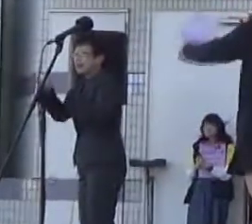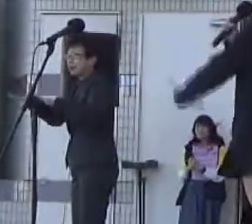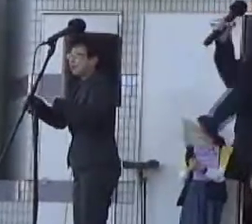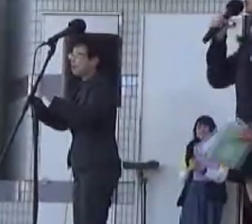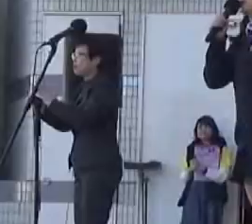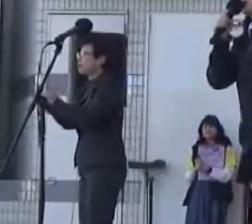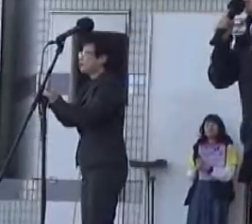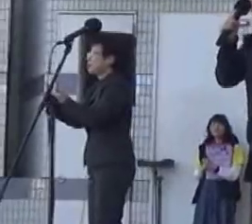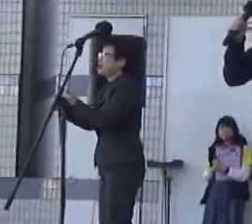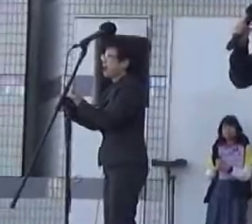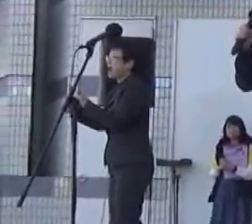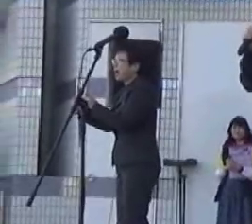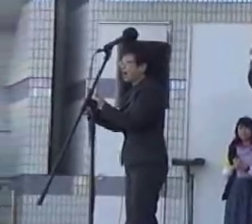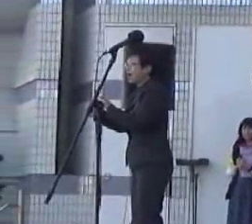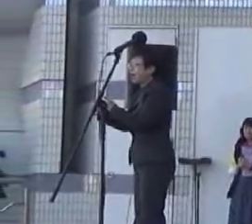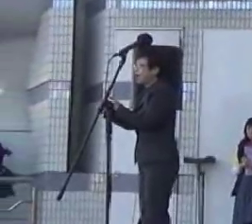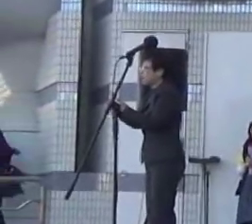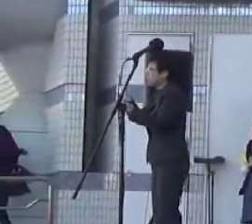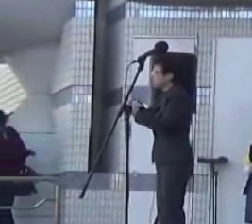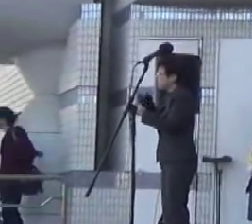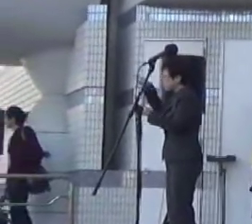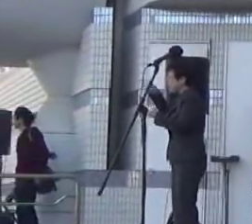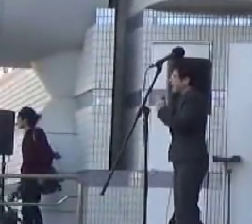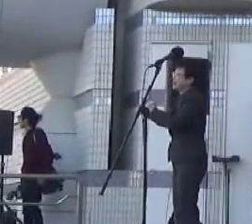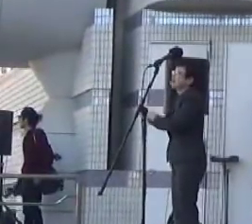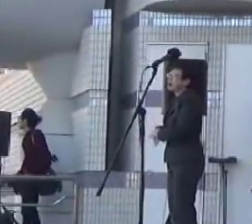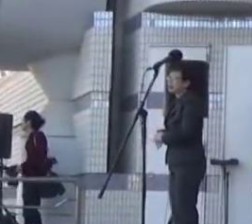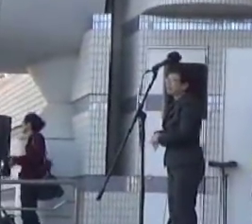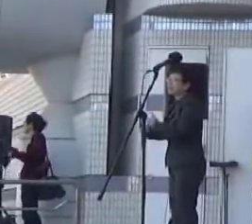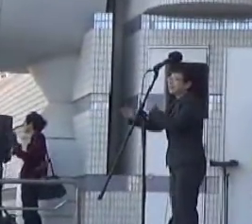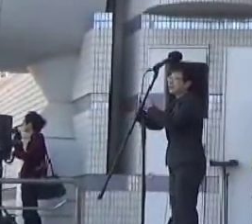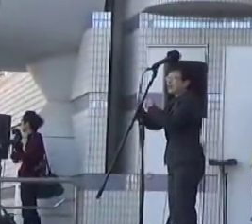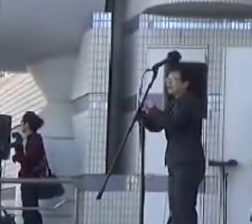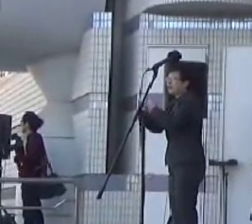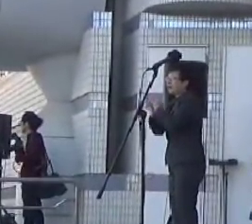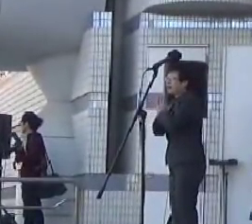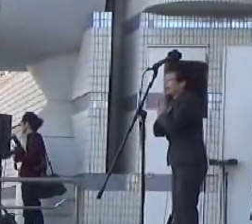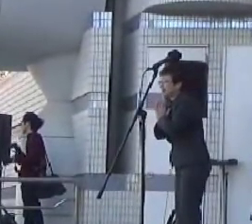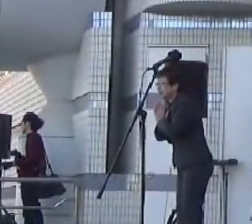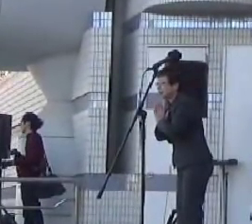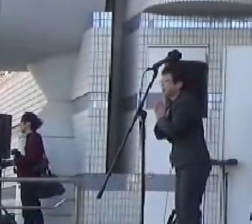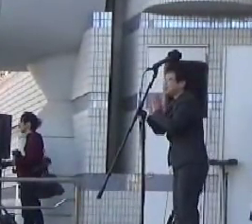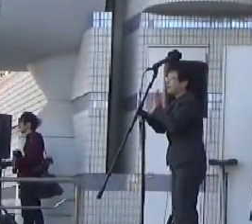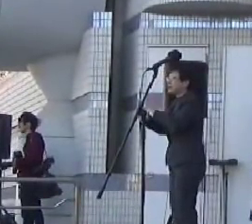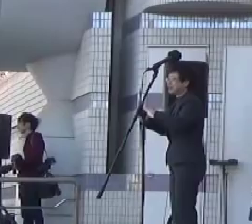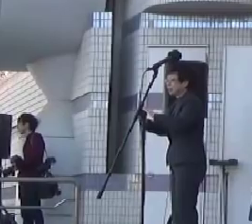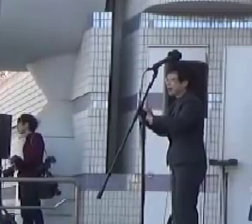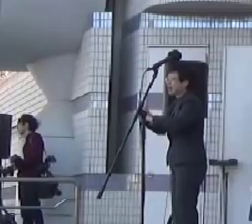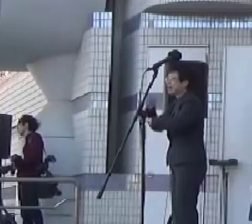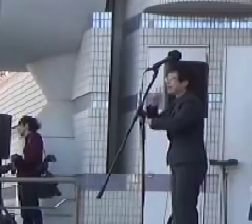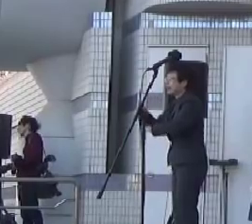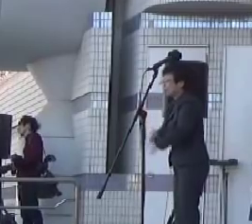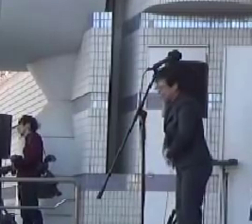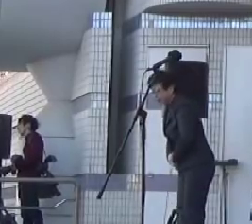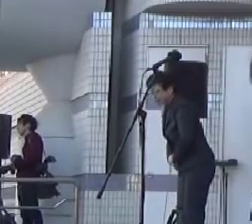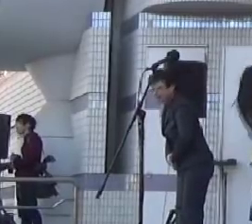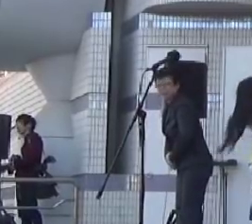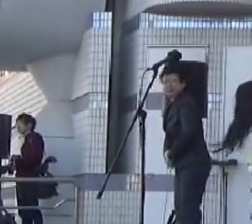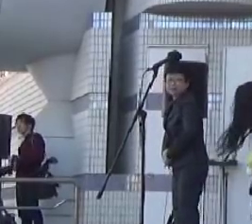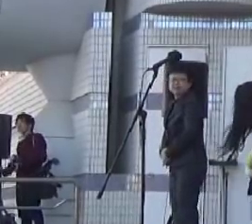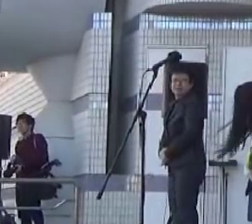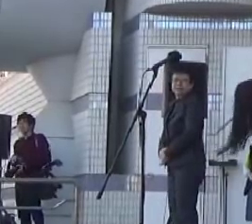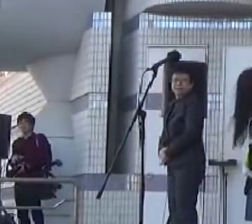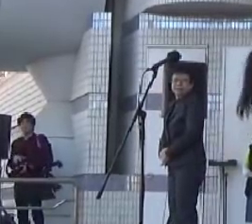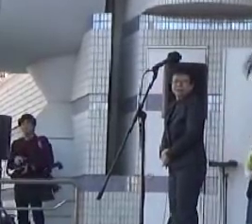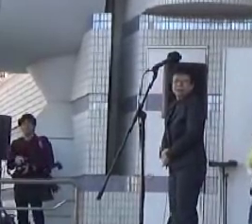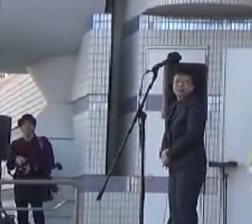名このブースの方でやっております。ぜひご協力のほどよろしくお願いいたします。本日は本当にありがとうございました。